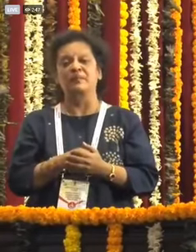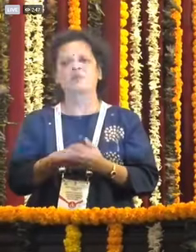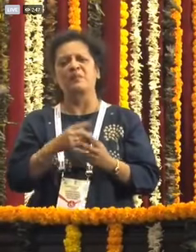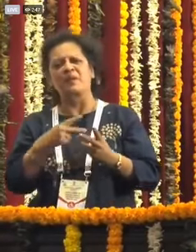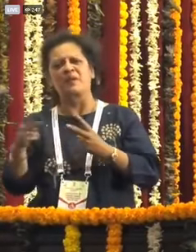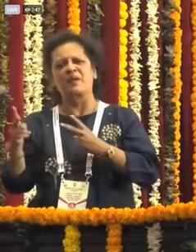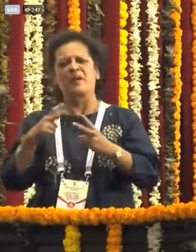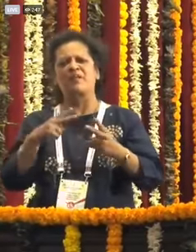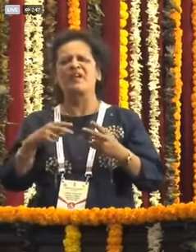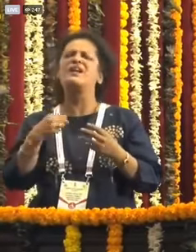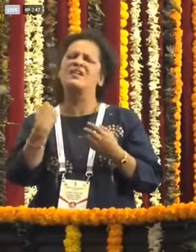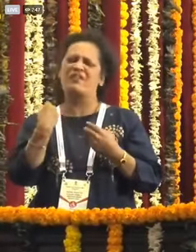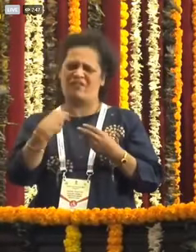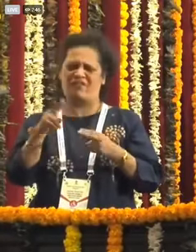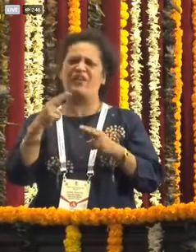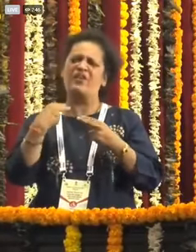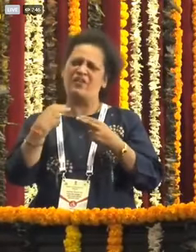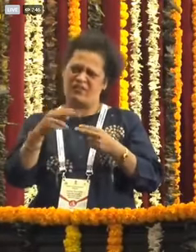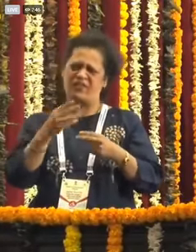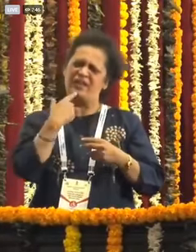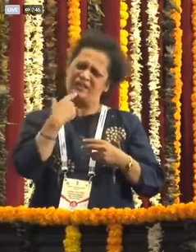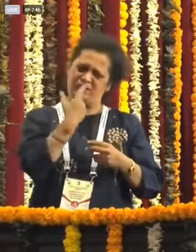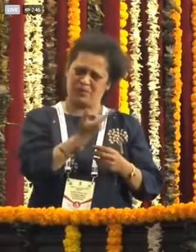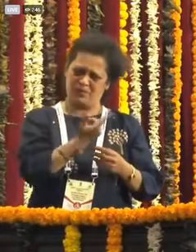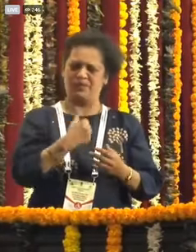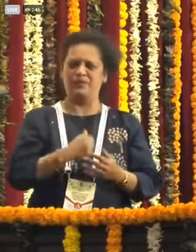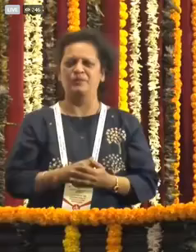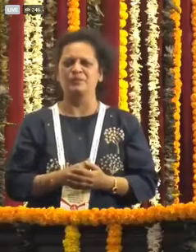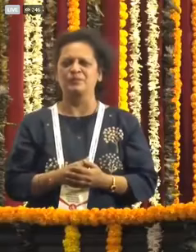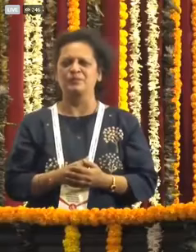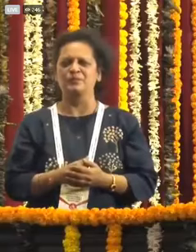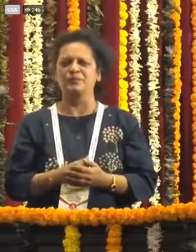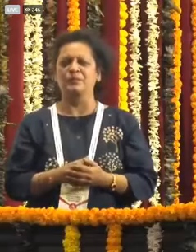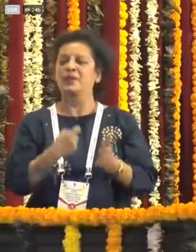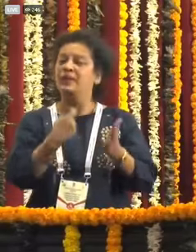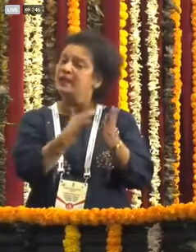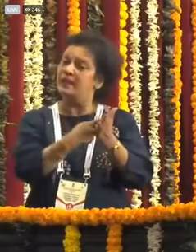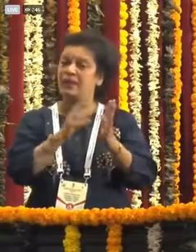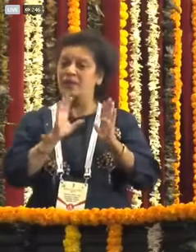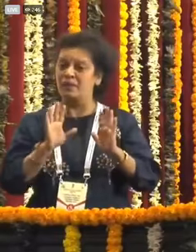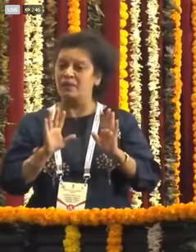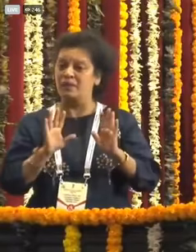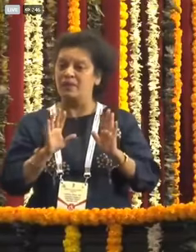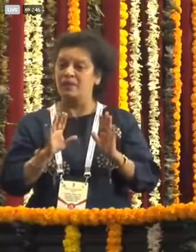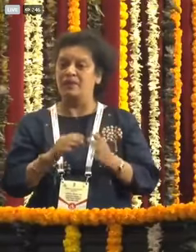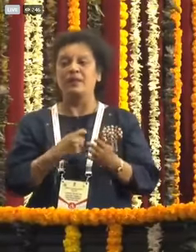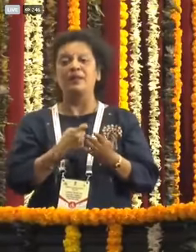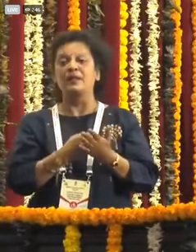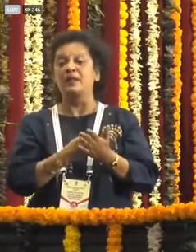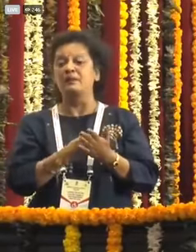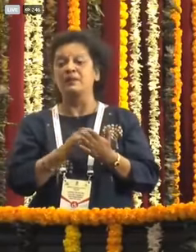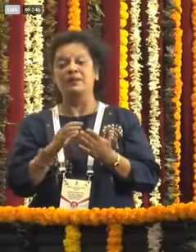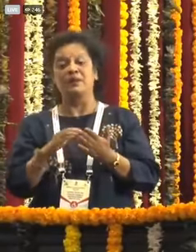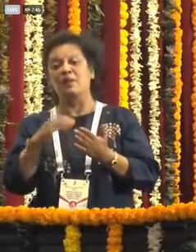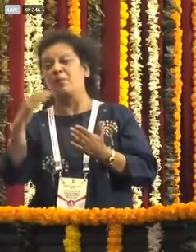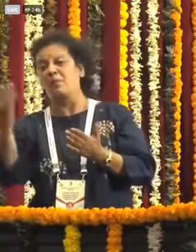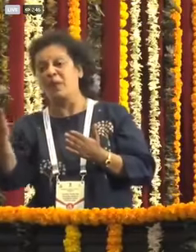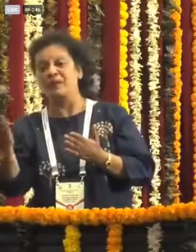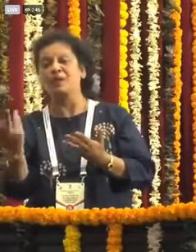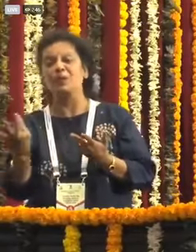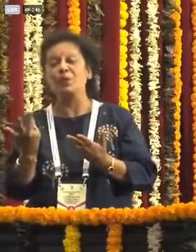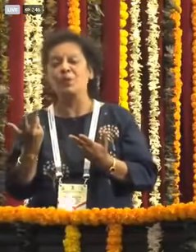अनेक सवलती आपण देण्याचा निर्णय घेतला. जे नियम होते ते डावलून आपण नियमाच्या बाहेर देखील